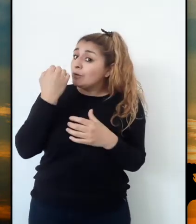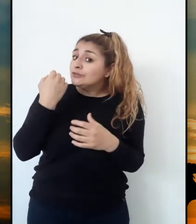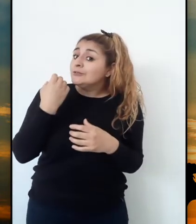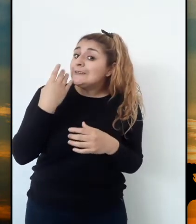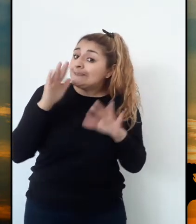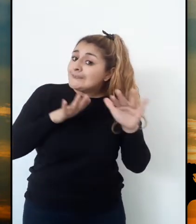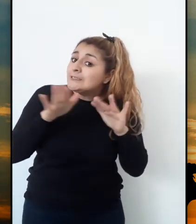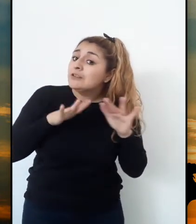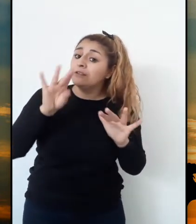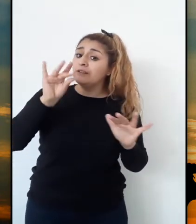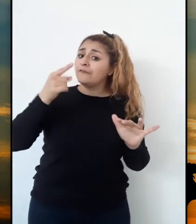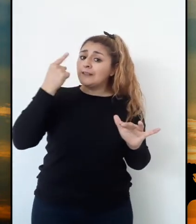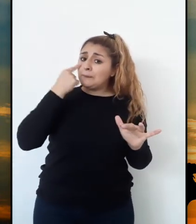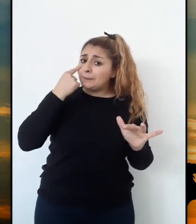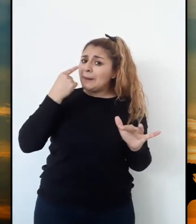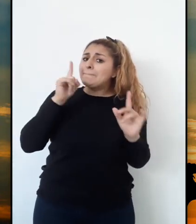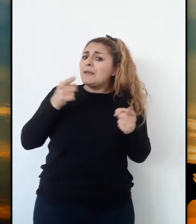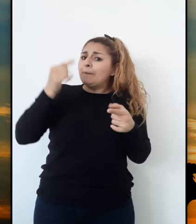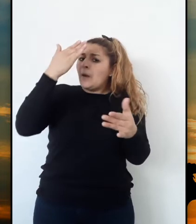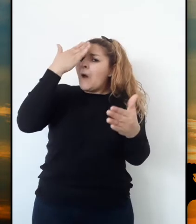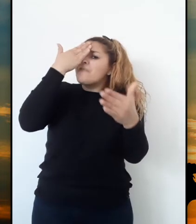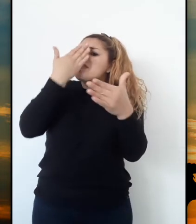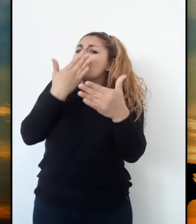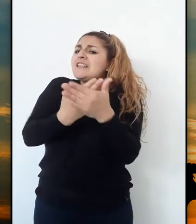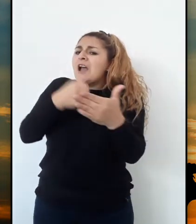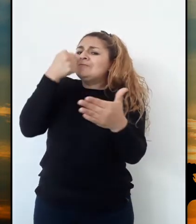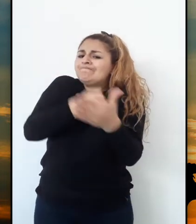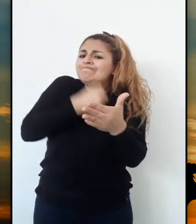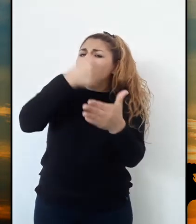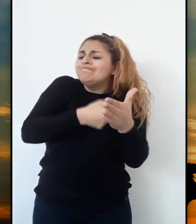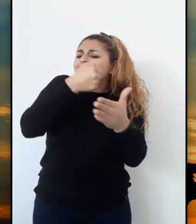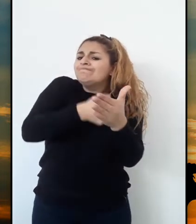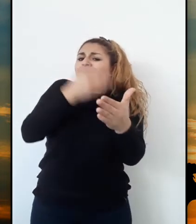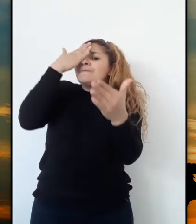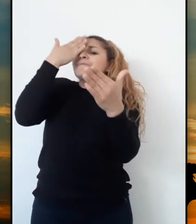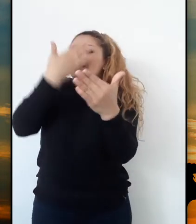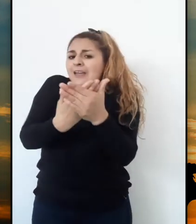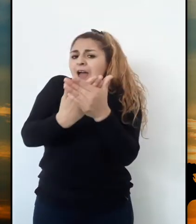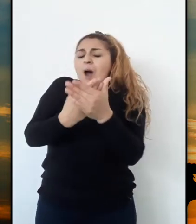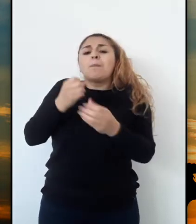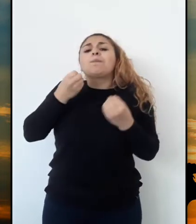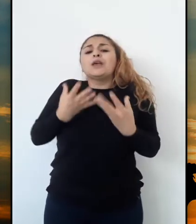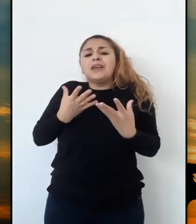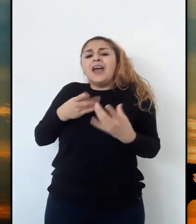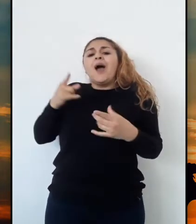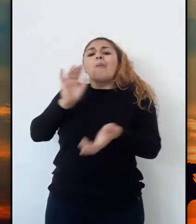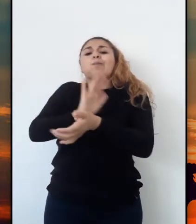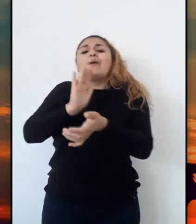justicia. Joseph dit. José dice. Vous aviez médité de me faire du